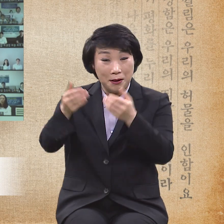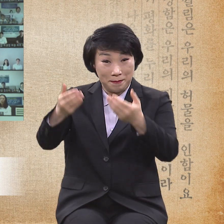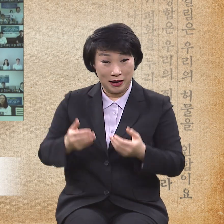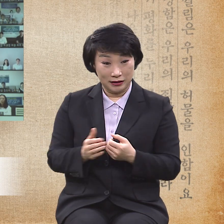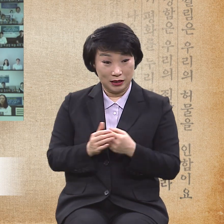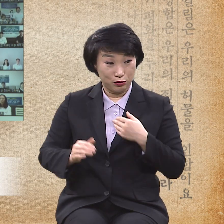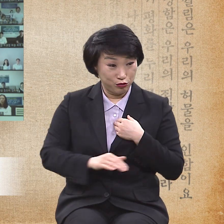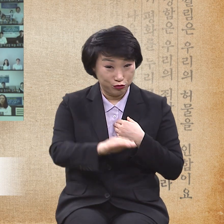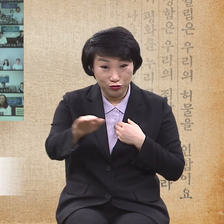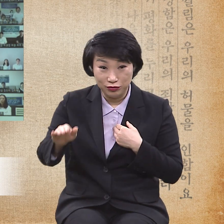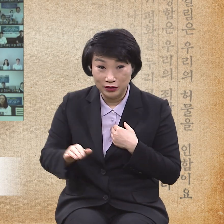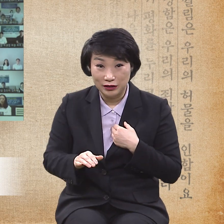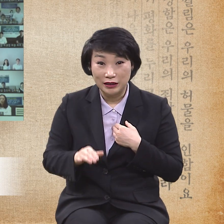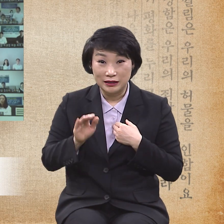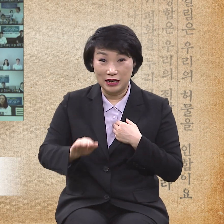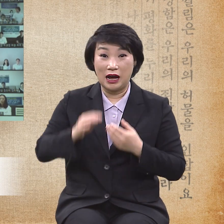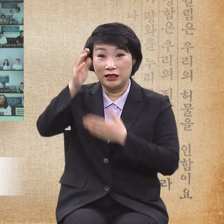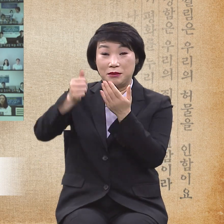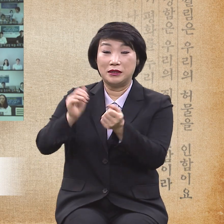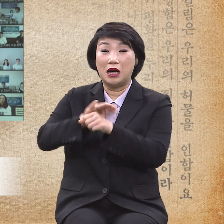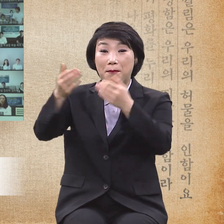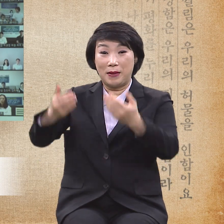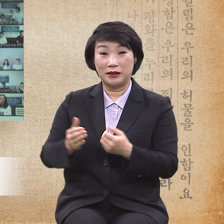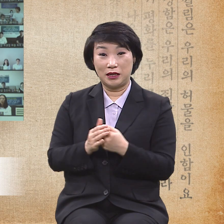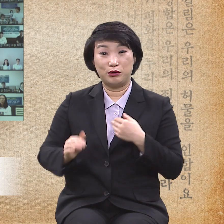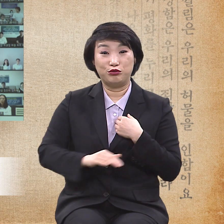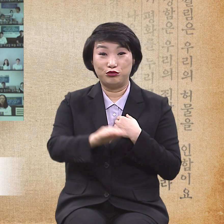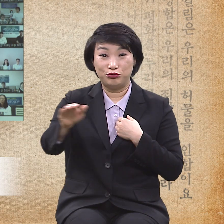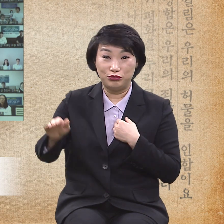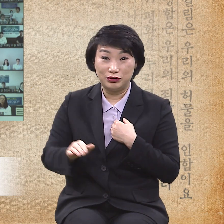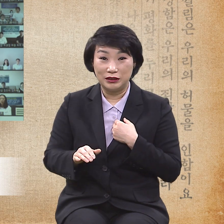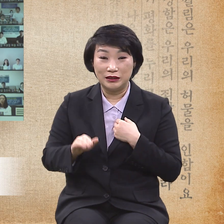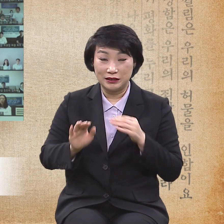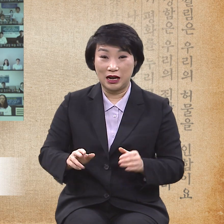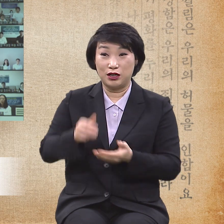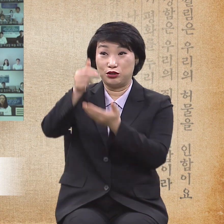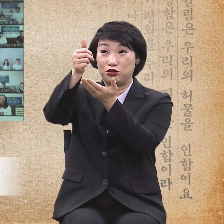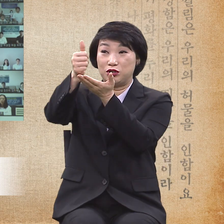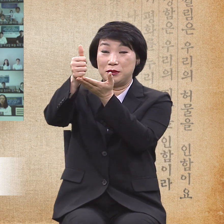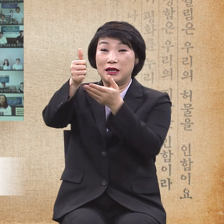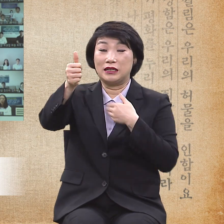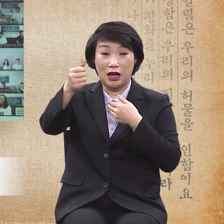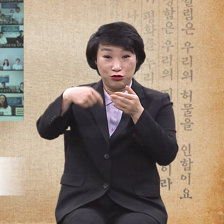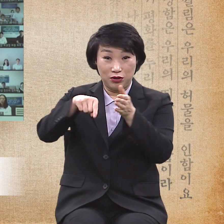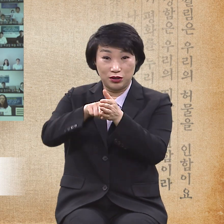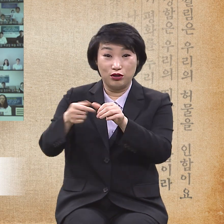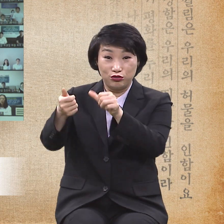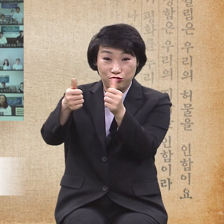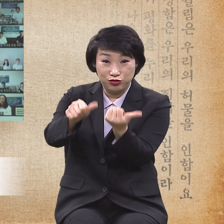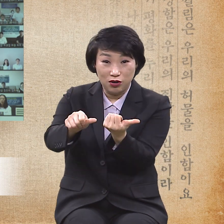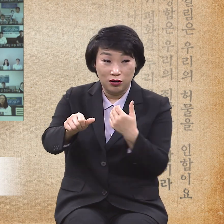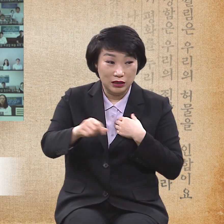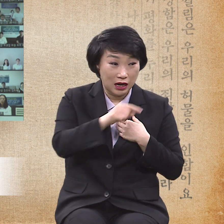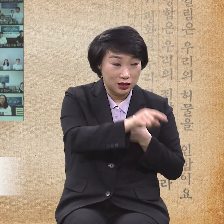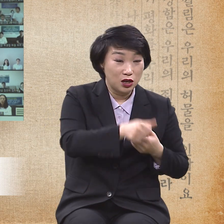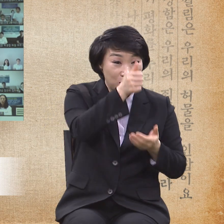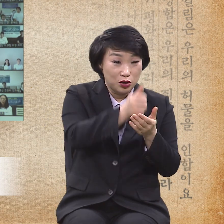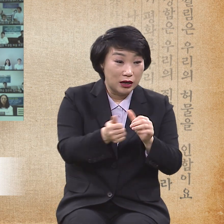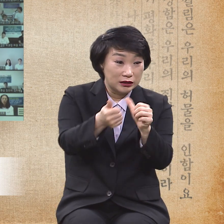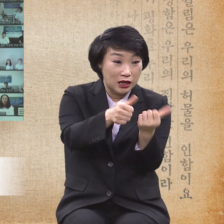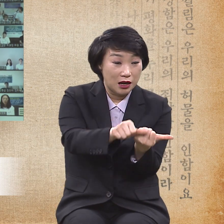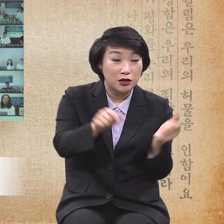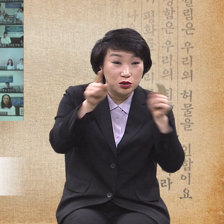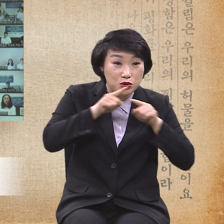사랑받았기 때문에, 그 사랑받았기 때문에, 주님이 날 위해 죽어서 나를 죄와